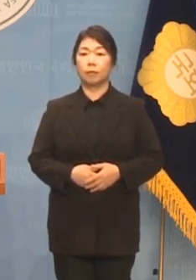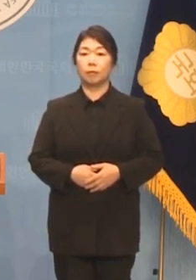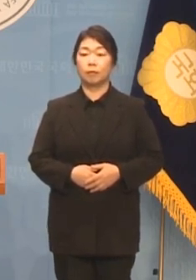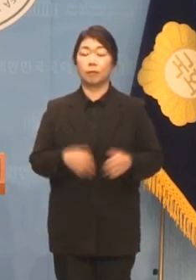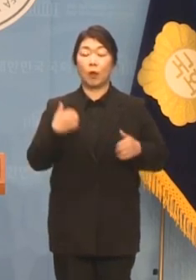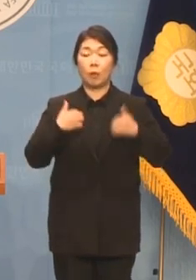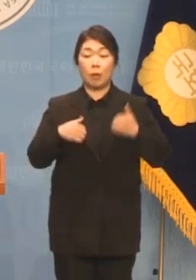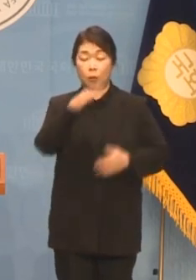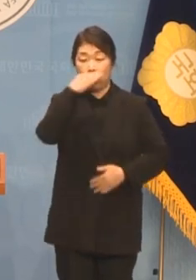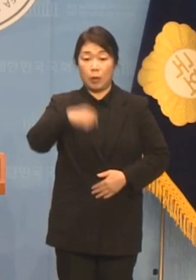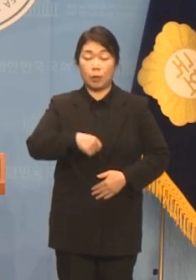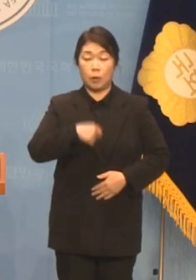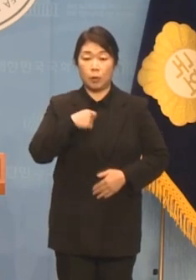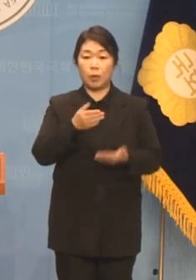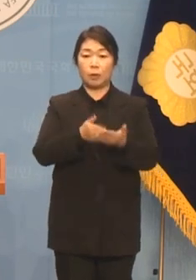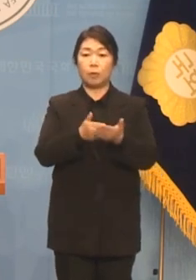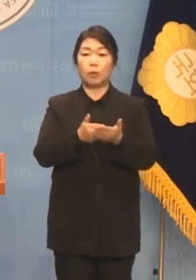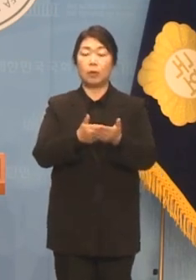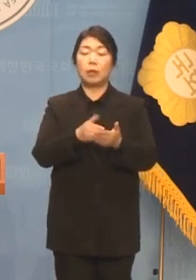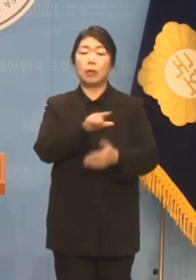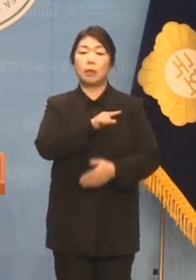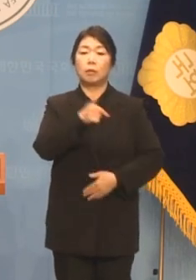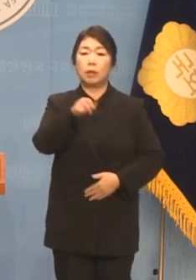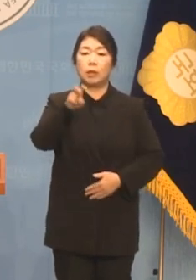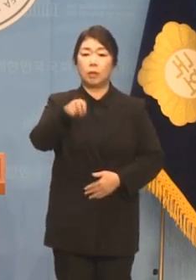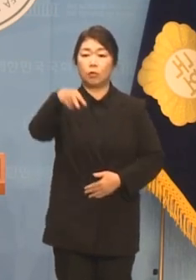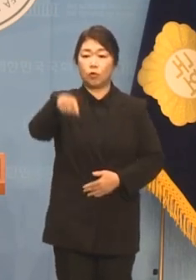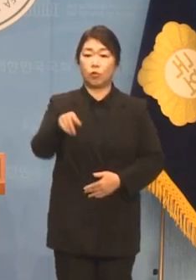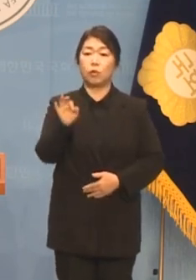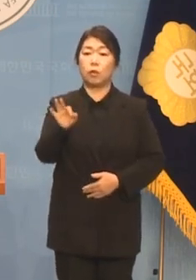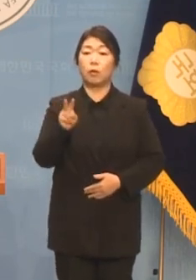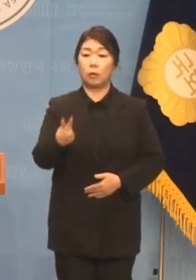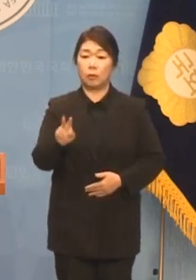반갑습니다 녹색 정의당 김수영 선임 대변인입니다